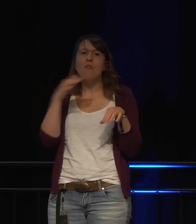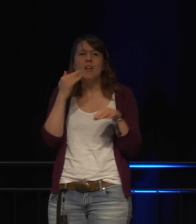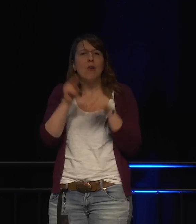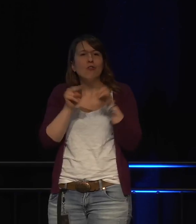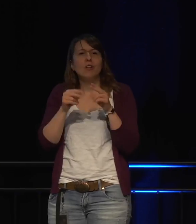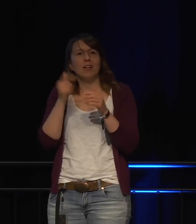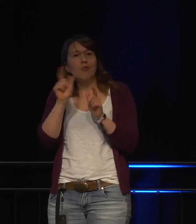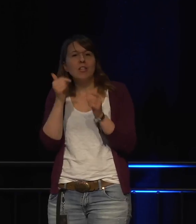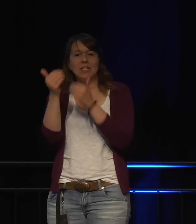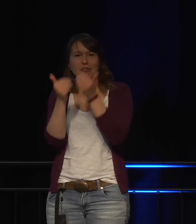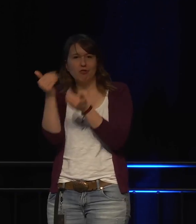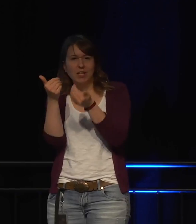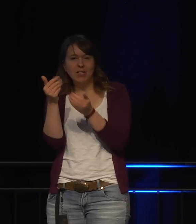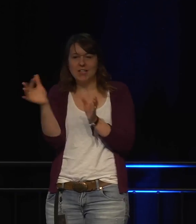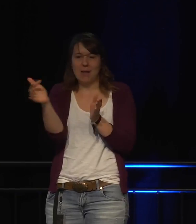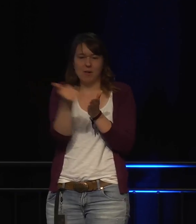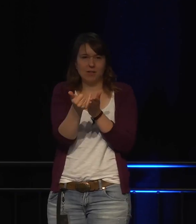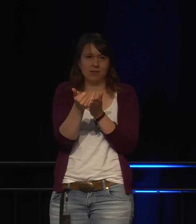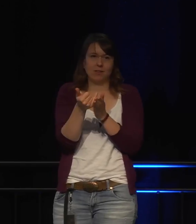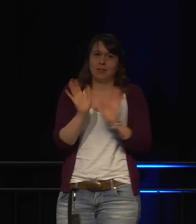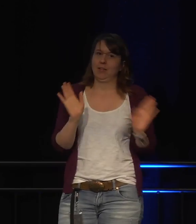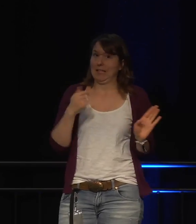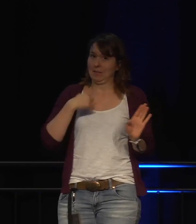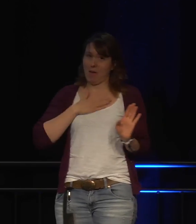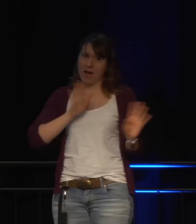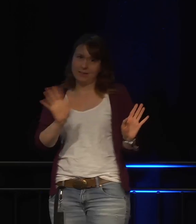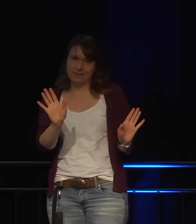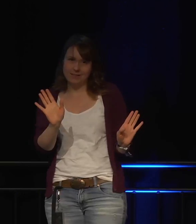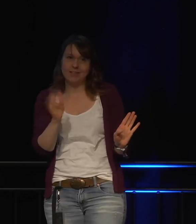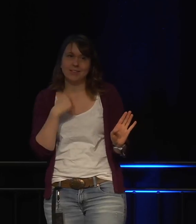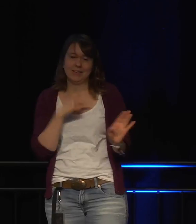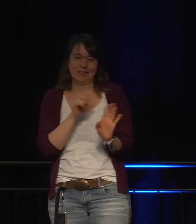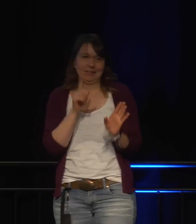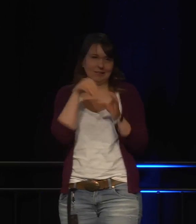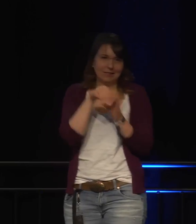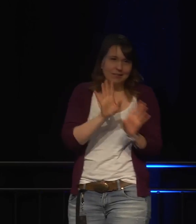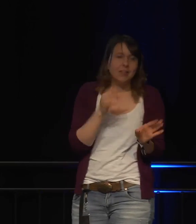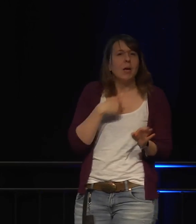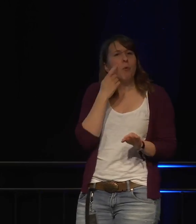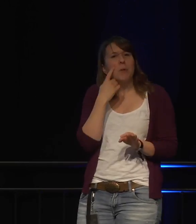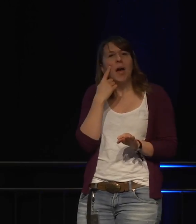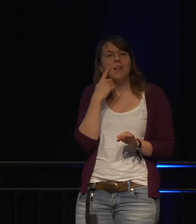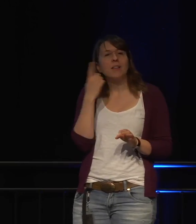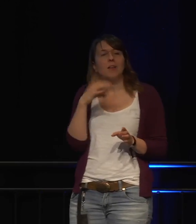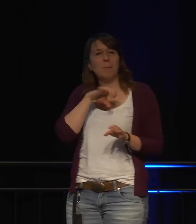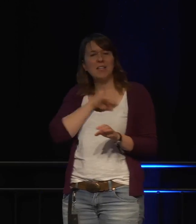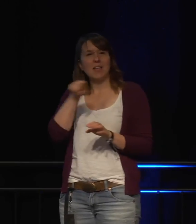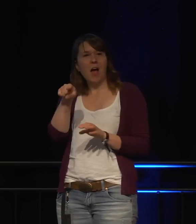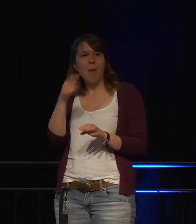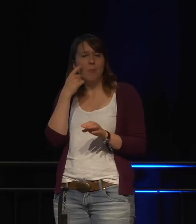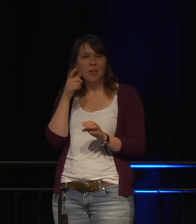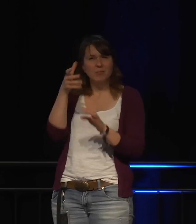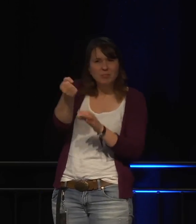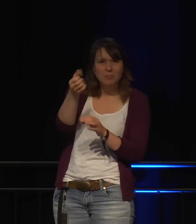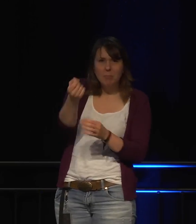que colecciona todas esas historias graciosas. No es mío, no, yo no tengo nada que ver con la cuenta. Intenté contactar